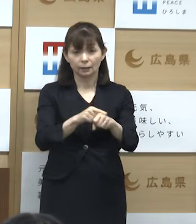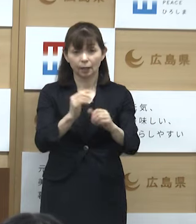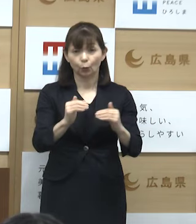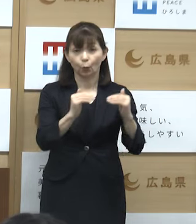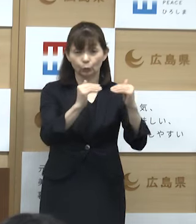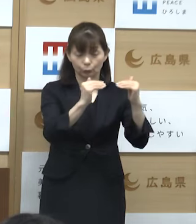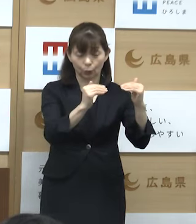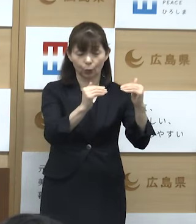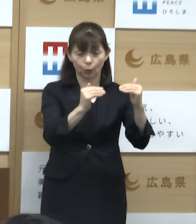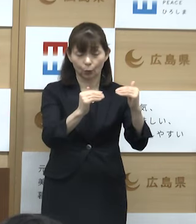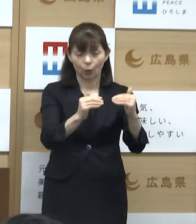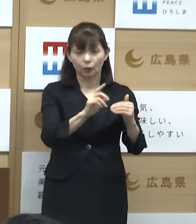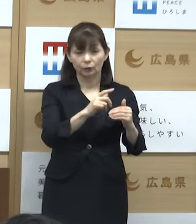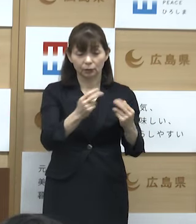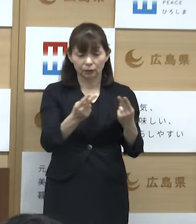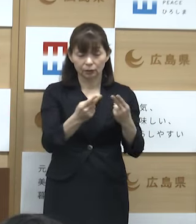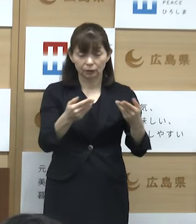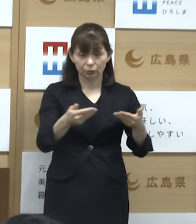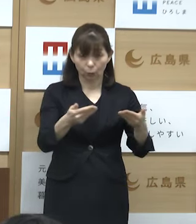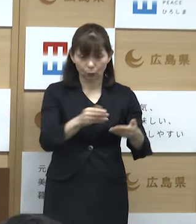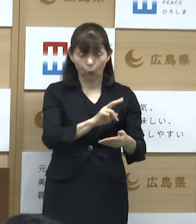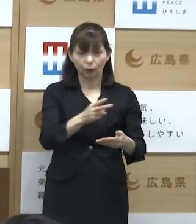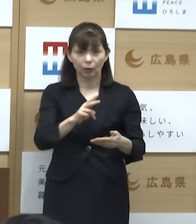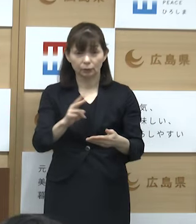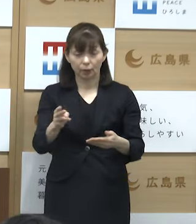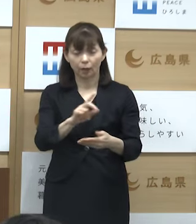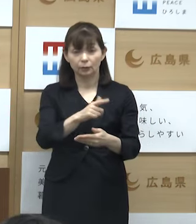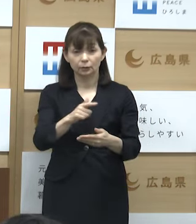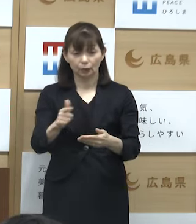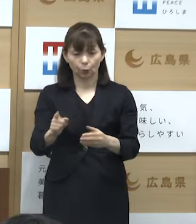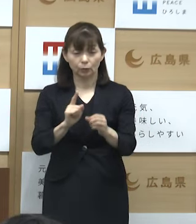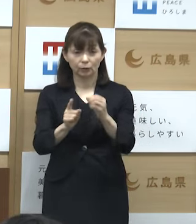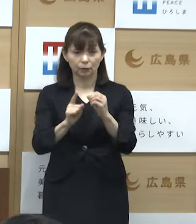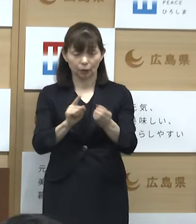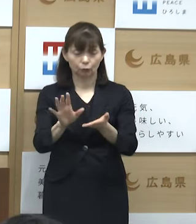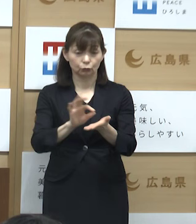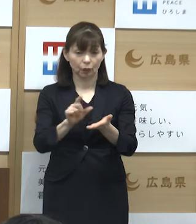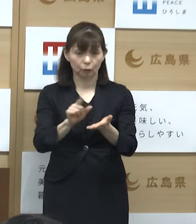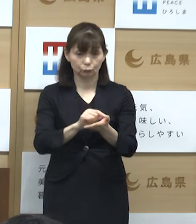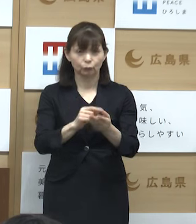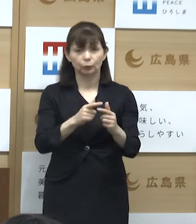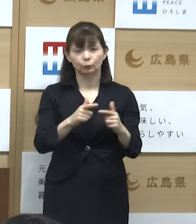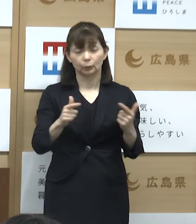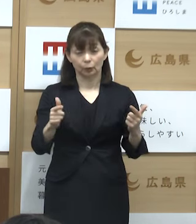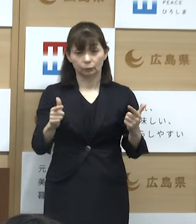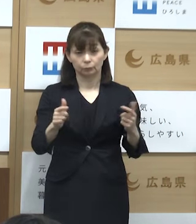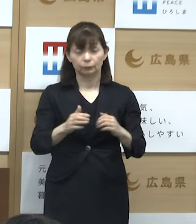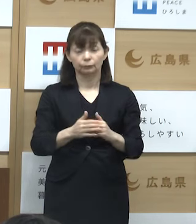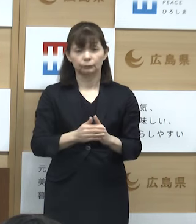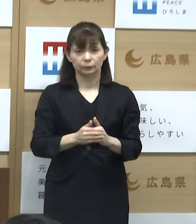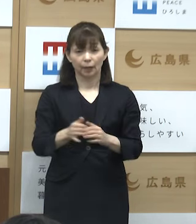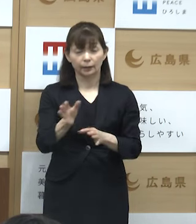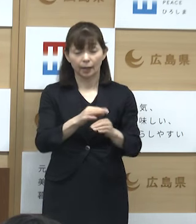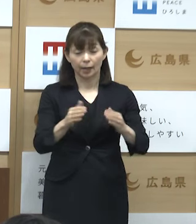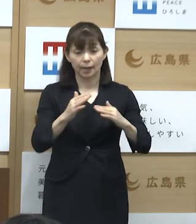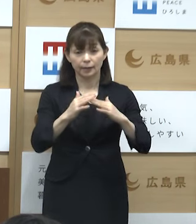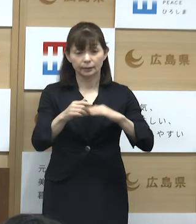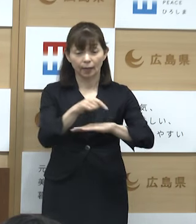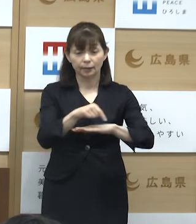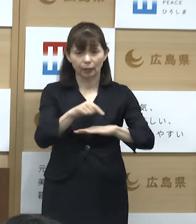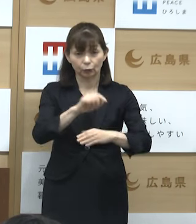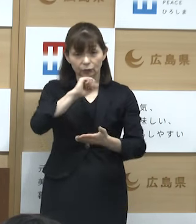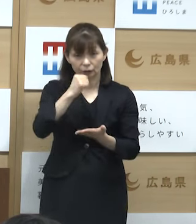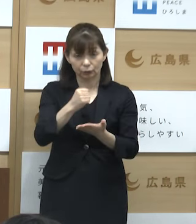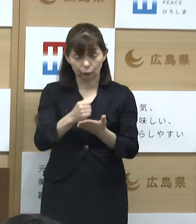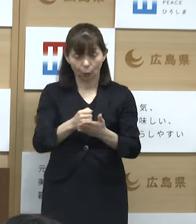長分野への事業転換などを行う必要が増してきているところであります。そのため経営戦略の実現や再構